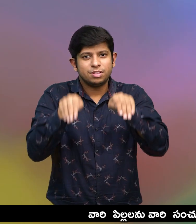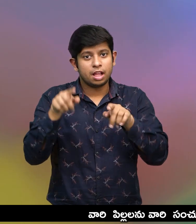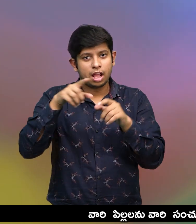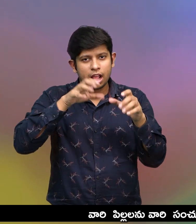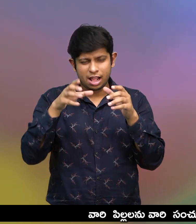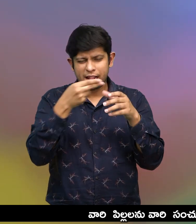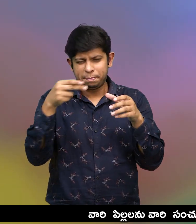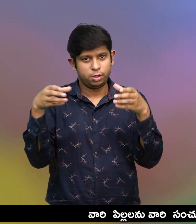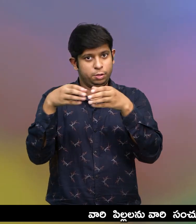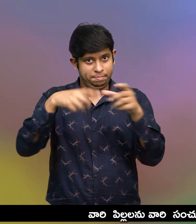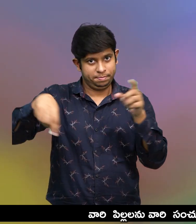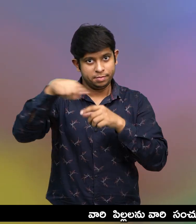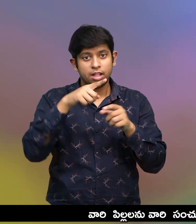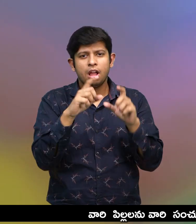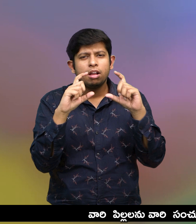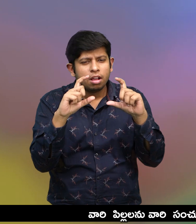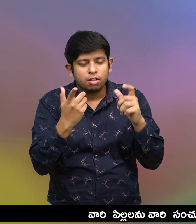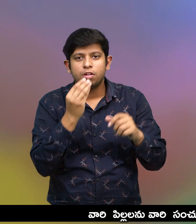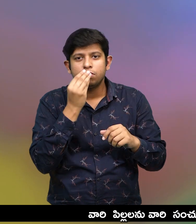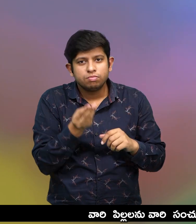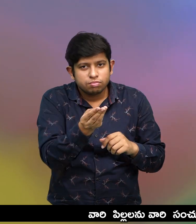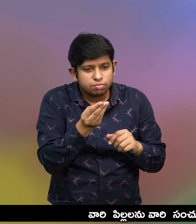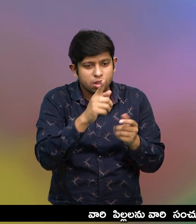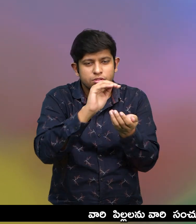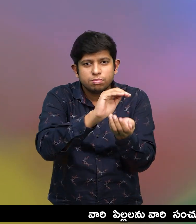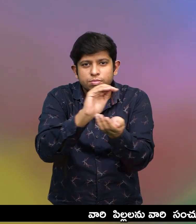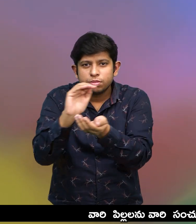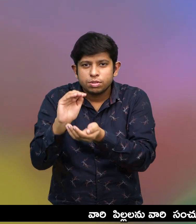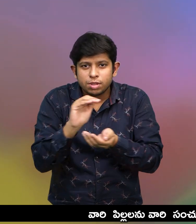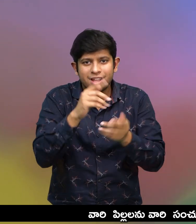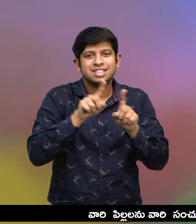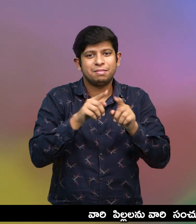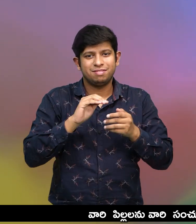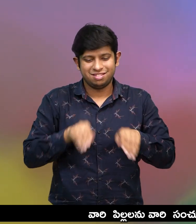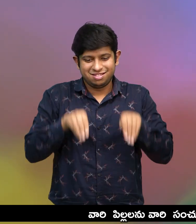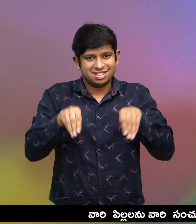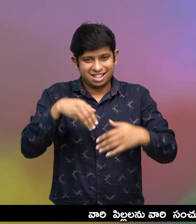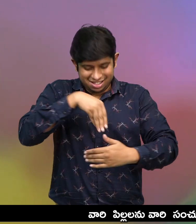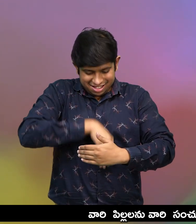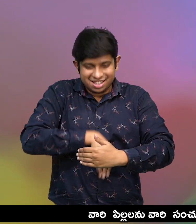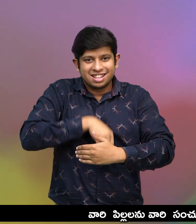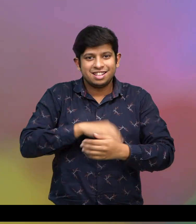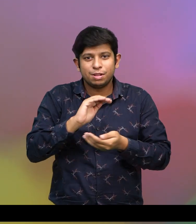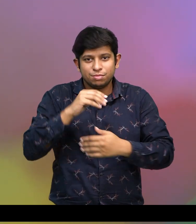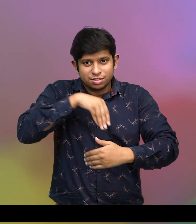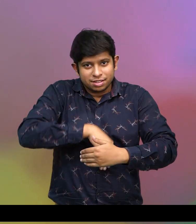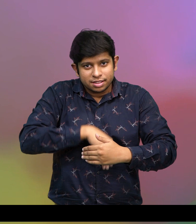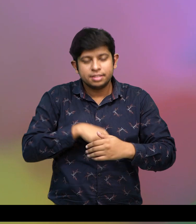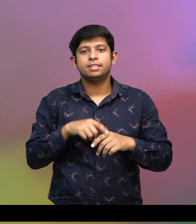వారి పిల్లలను వారి సంచుల్లో ఉంచి సంరక్షిస్తాయి మరియు పోషిస్తాయి. మార్సుపియం